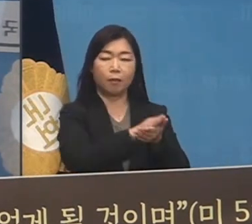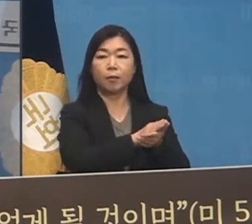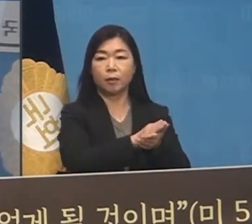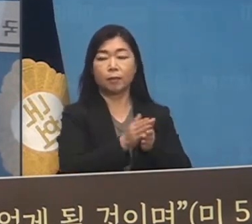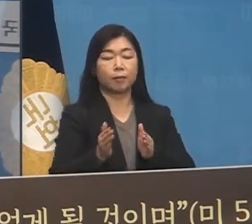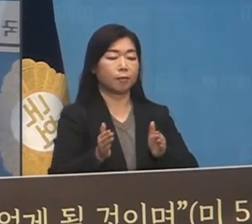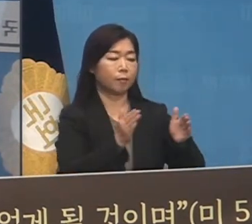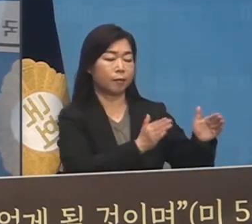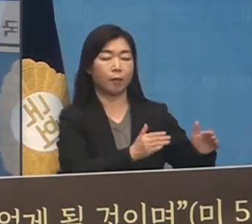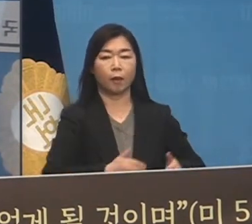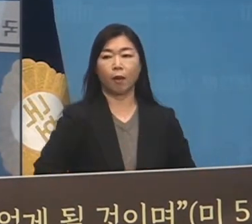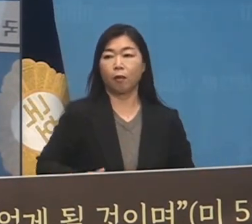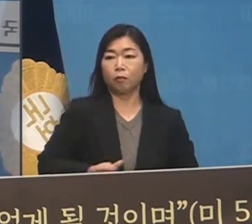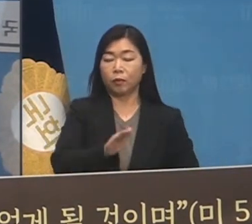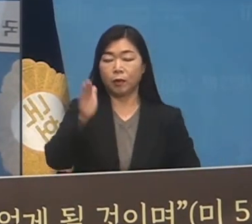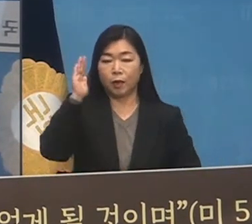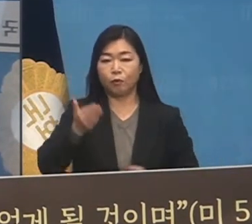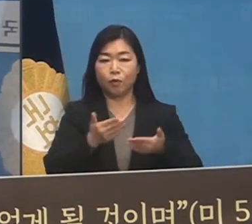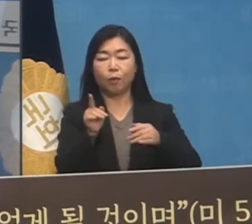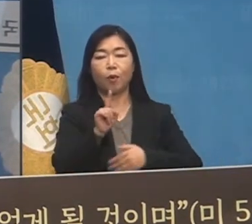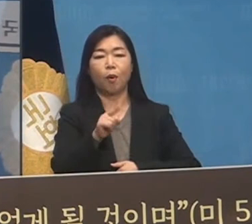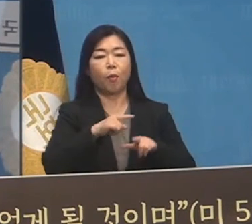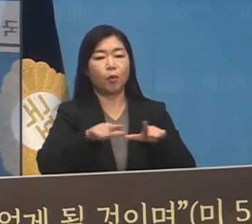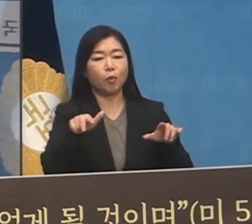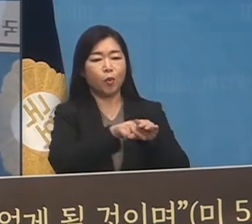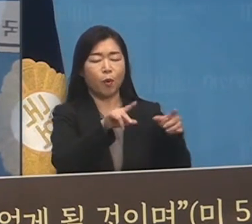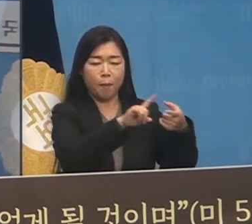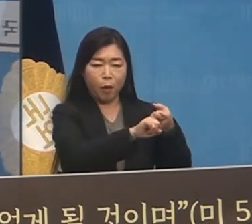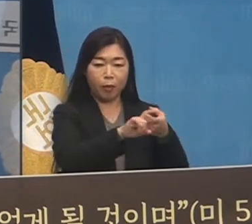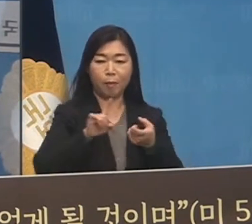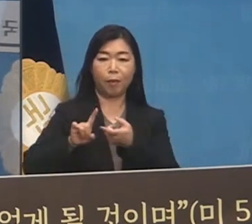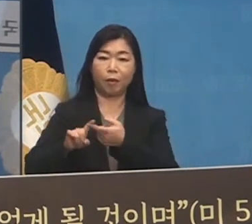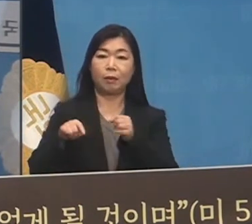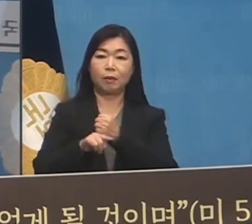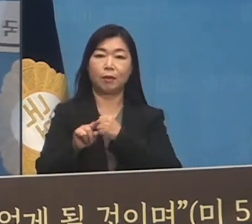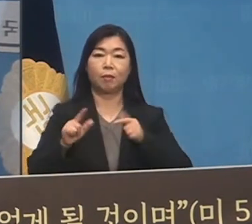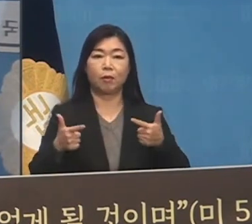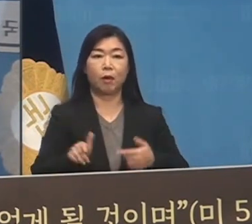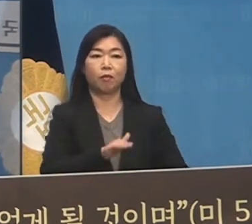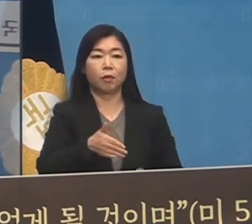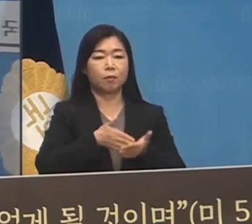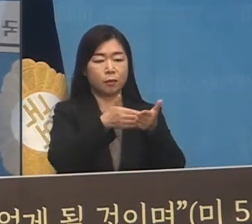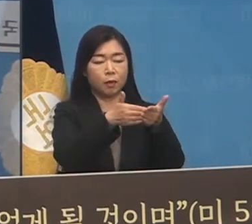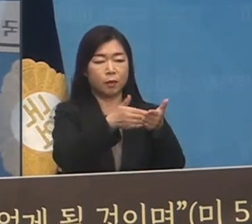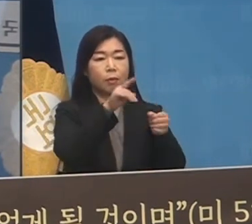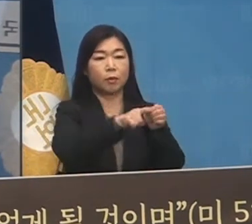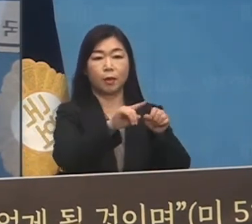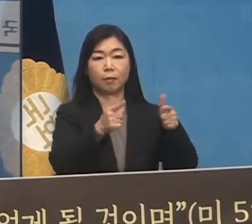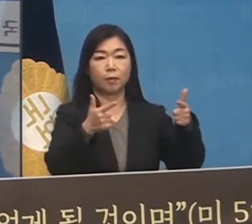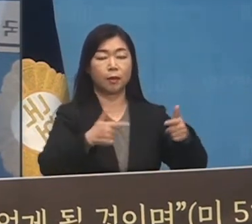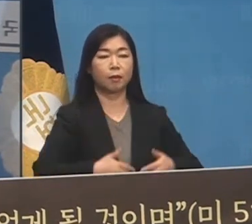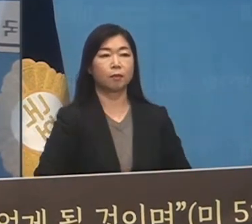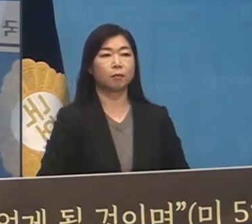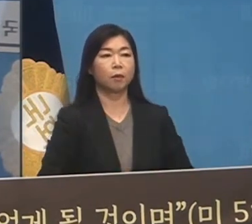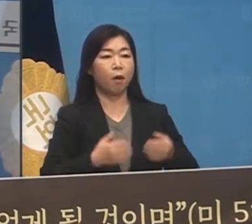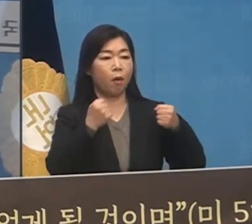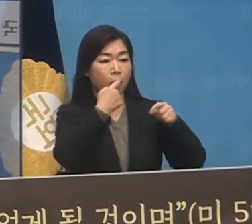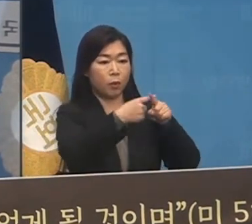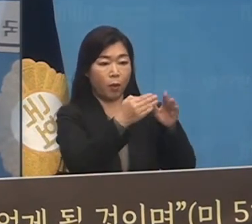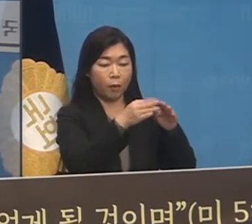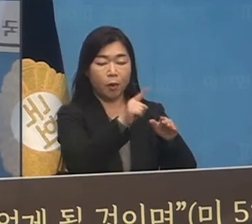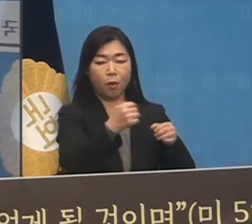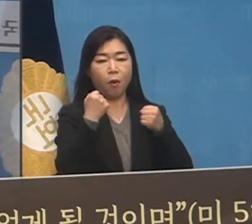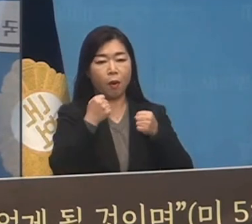경험했습니다. 저희들이 이야기하는 것은 단순히 종교적 편향을 가지고 저희들의 의견을 전하는 것이 아닙니다. 건강한